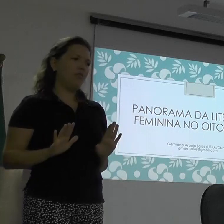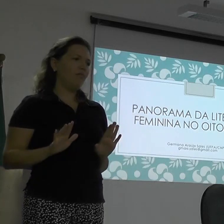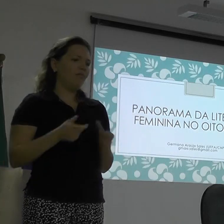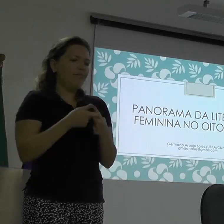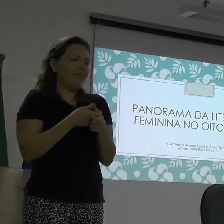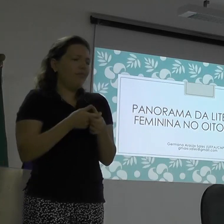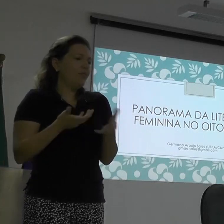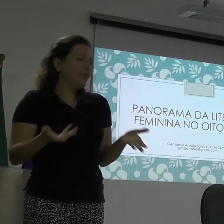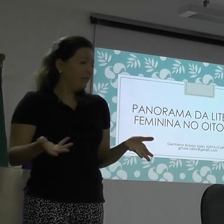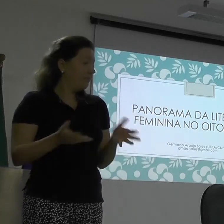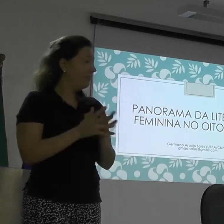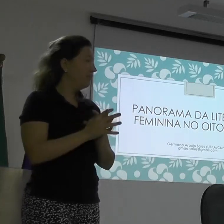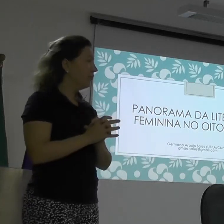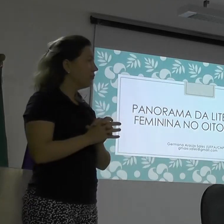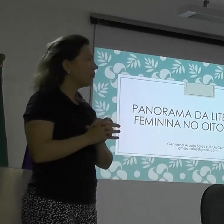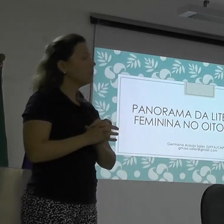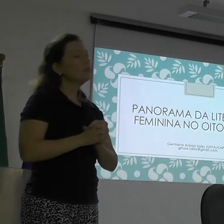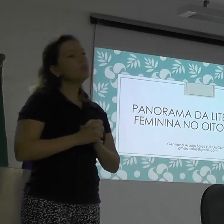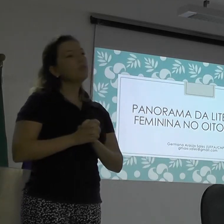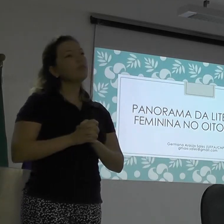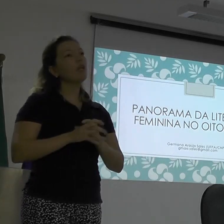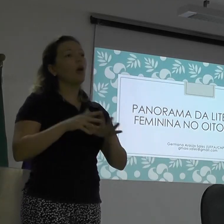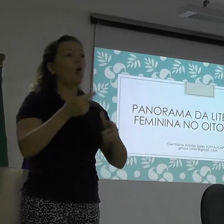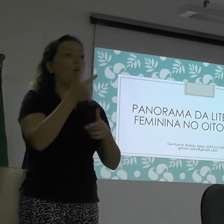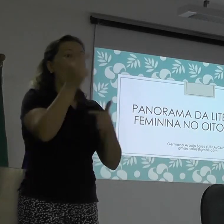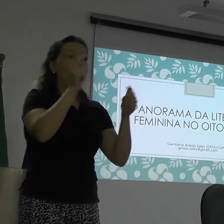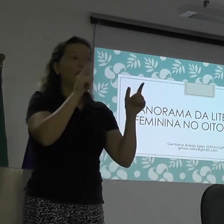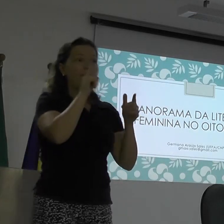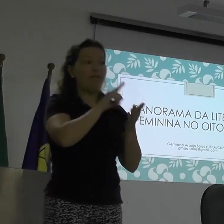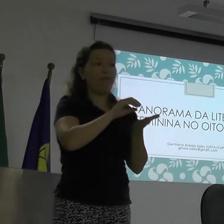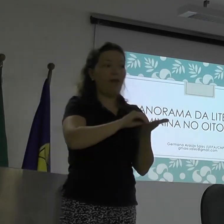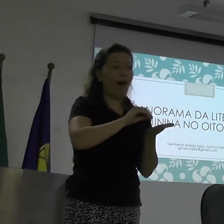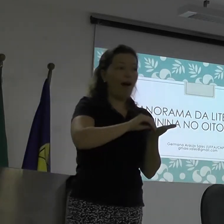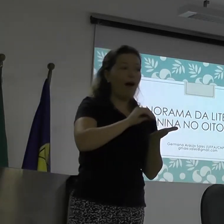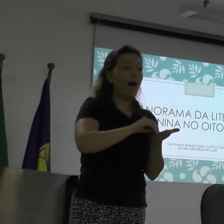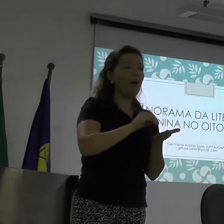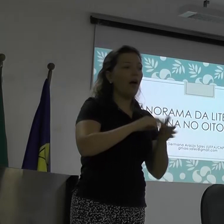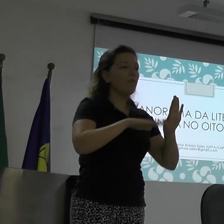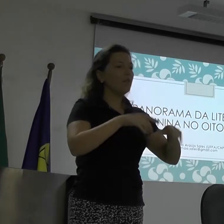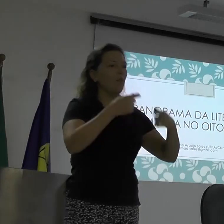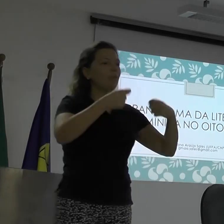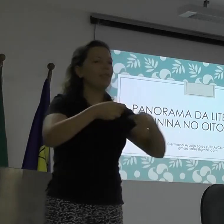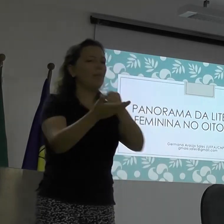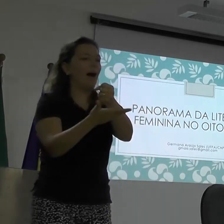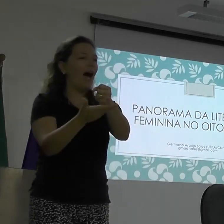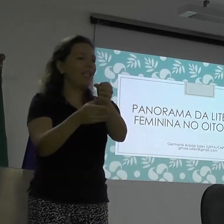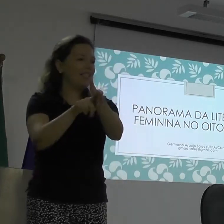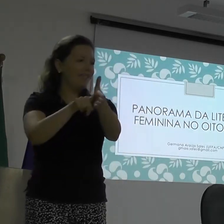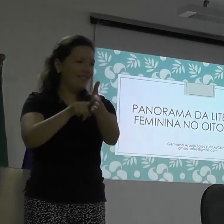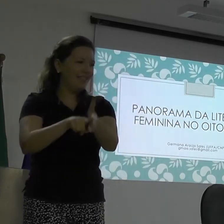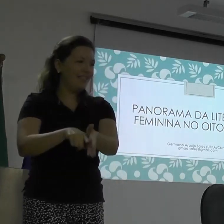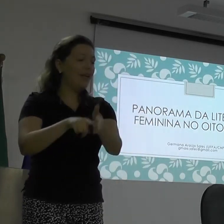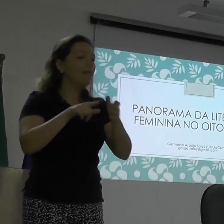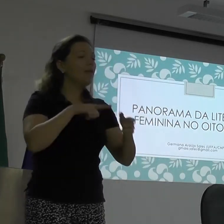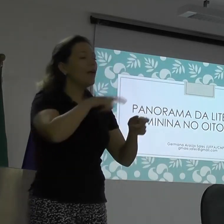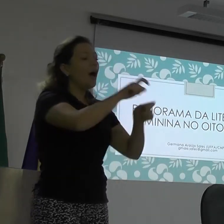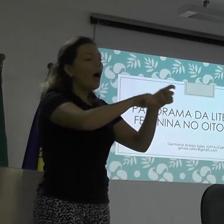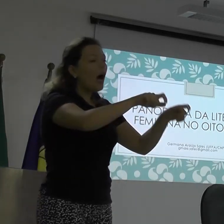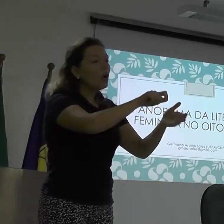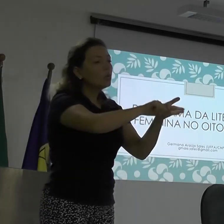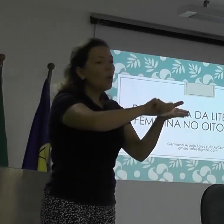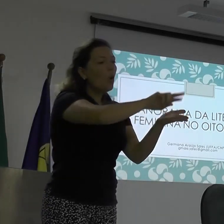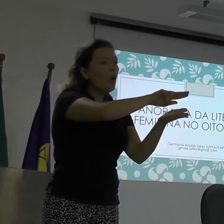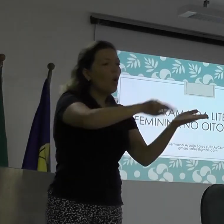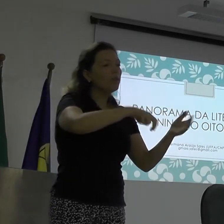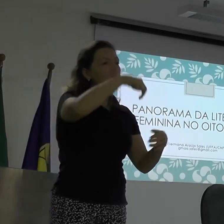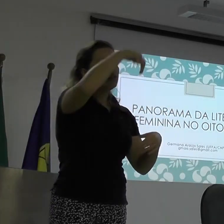E mesmo, por exemplo, outra lacuna, que não precisa nem fontes primárias, autores da região